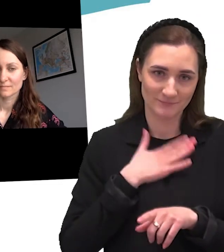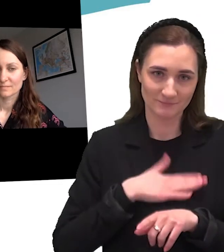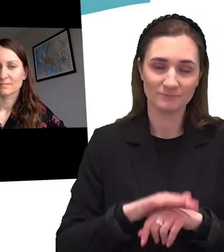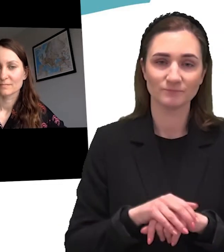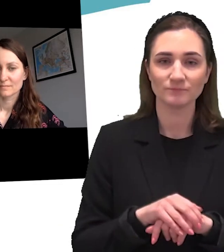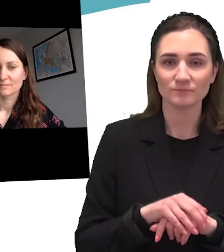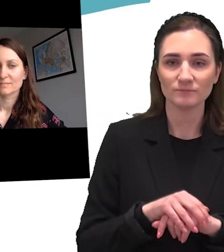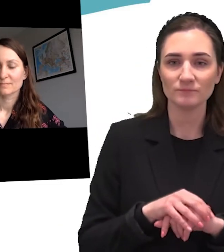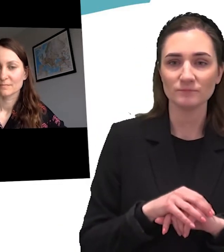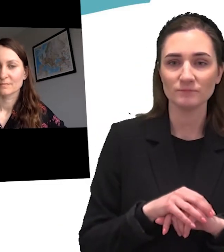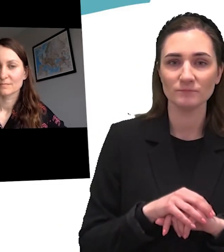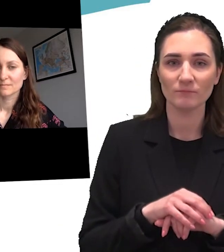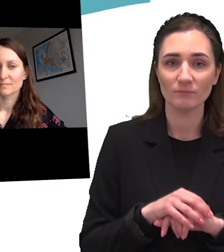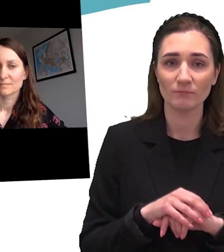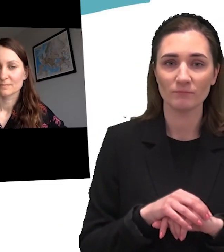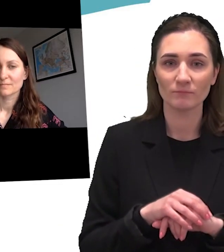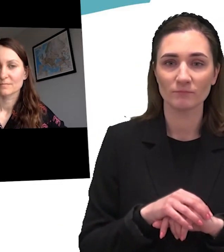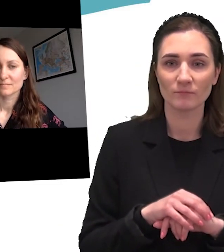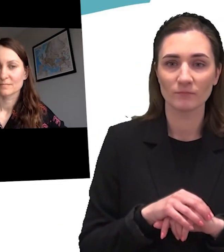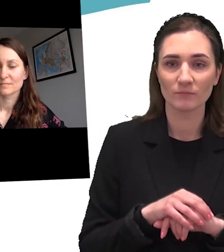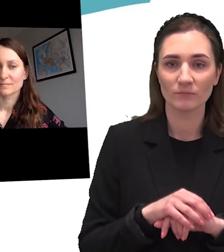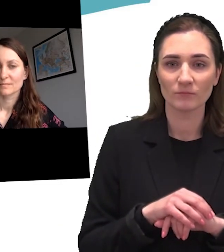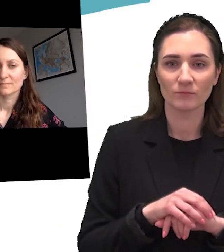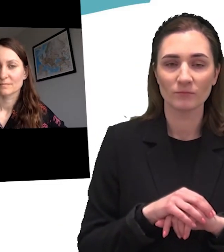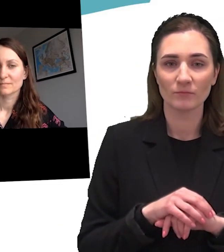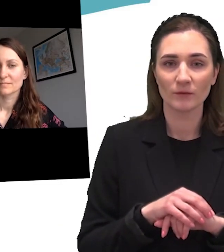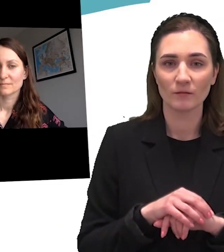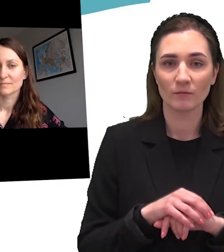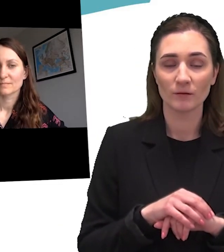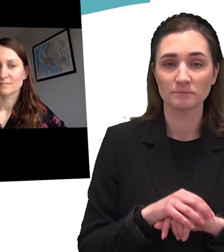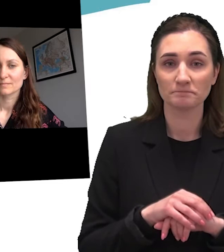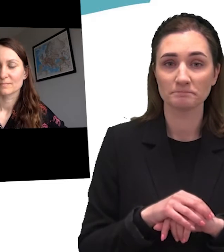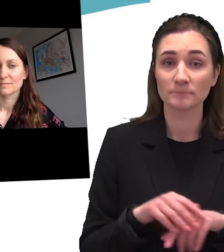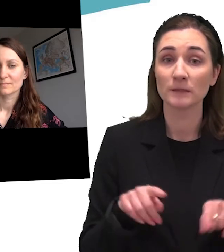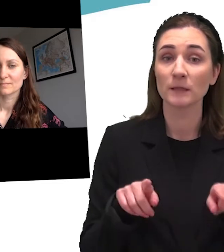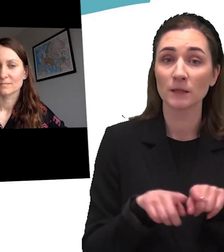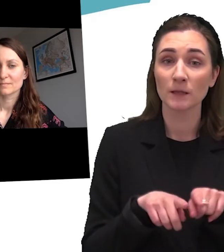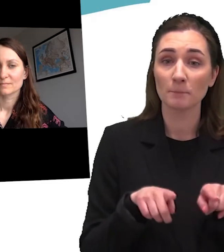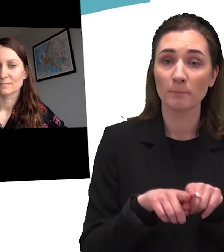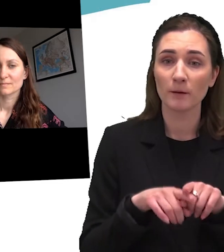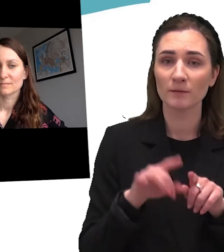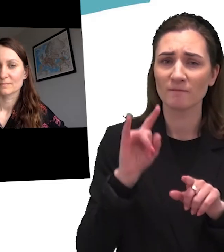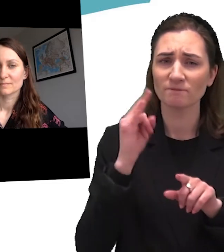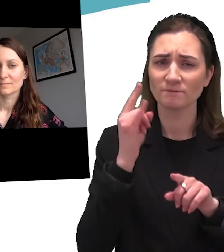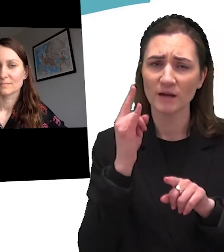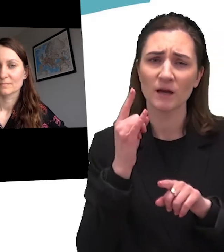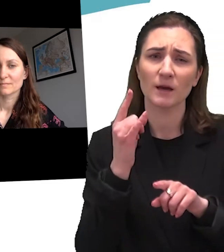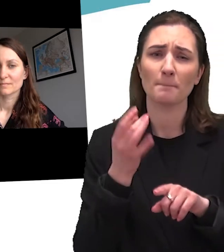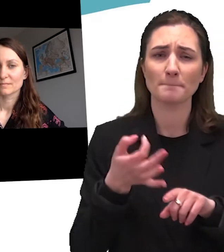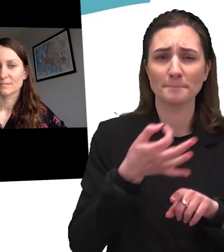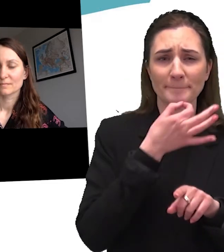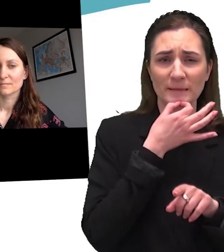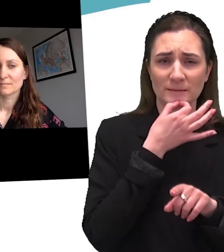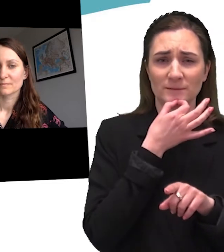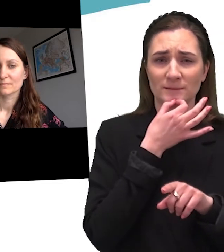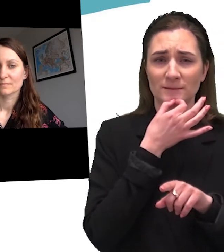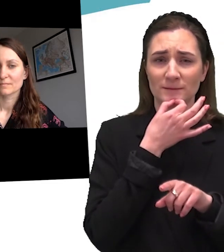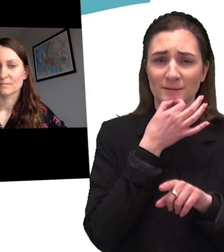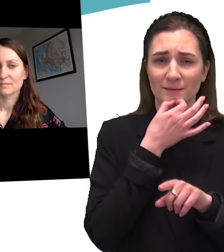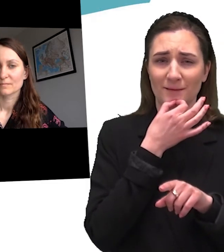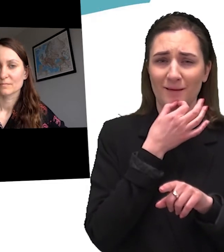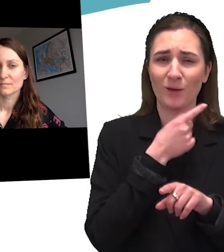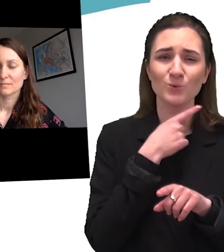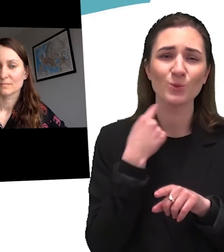yra labai skanu su to pačio sūro įmaišyti arba ant viršaus užkepti. Ir atkreipkite dėmesį, kad vaikai